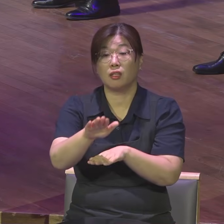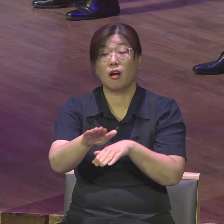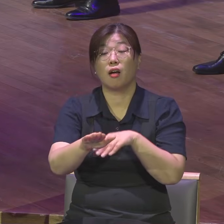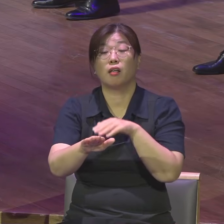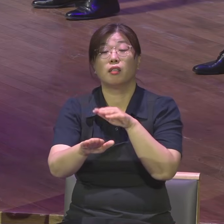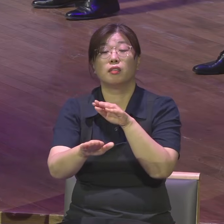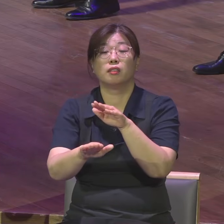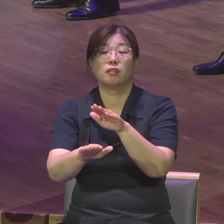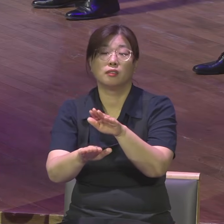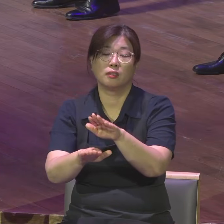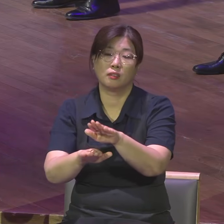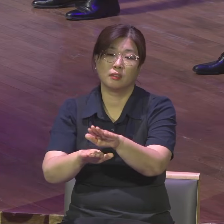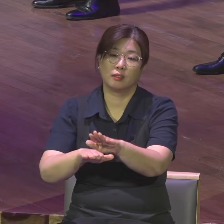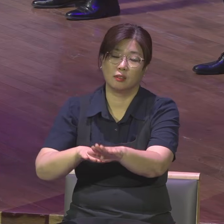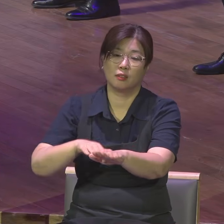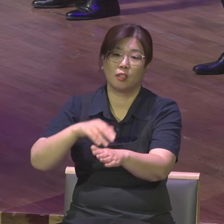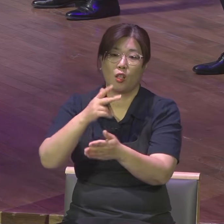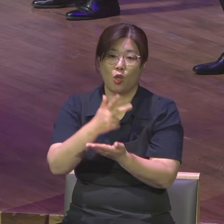걸어가리라.